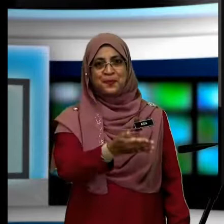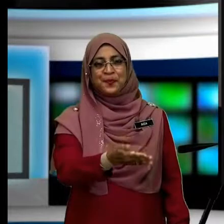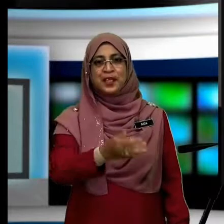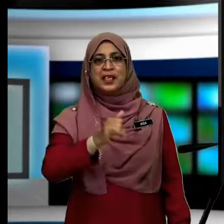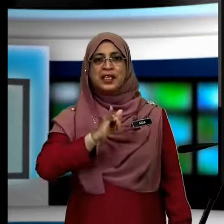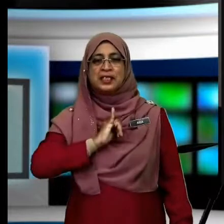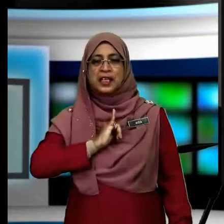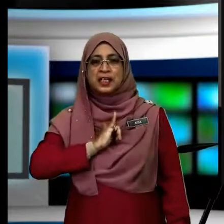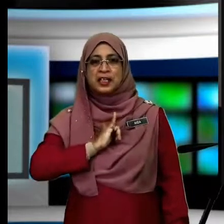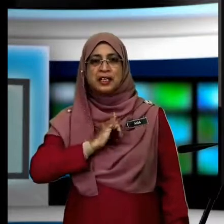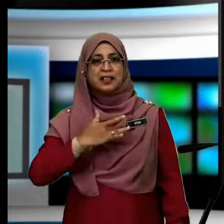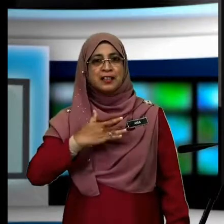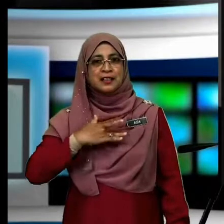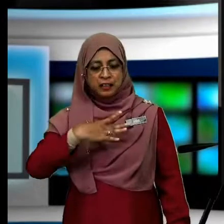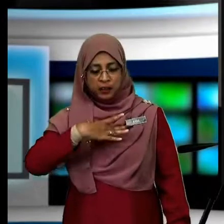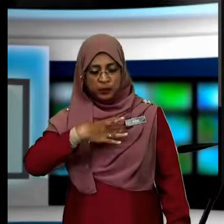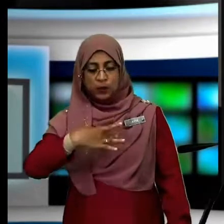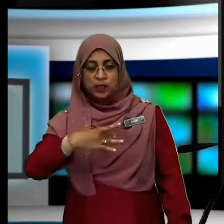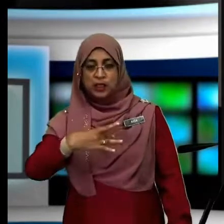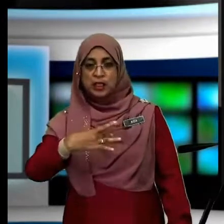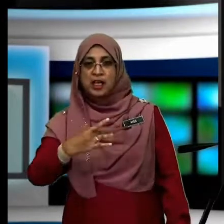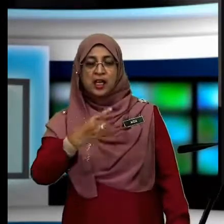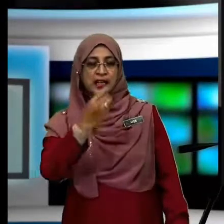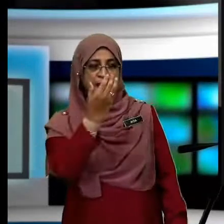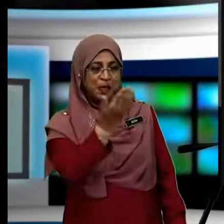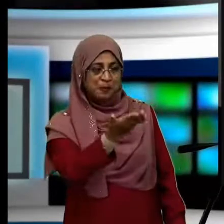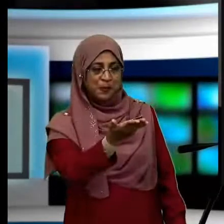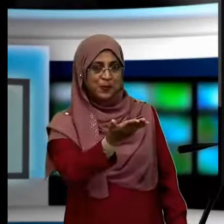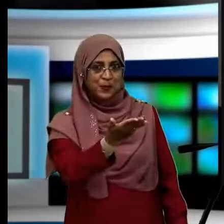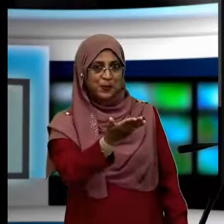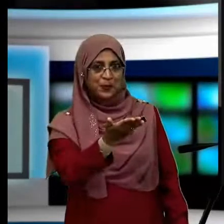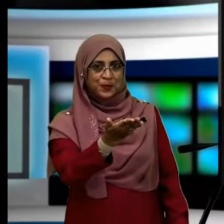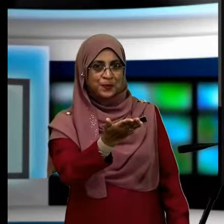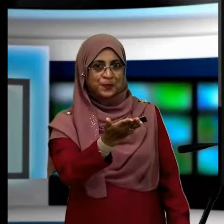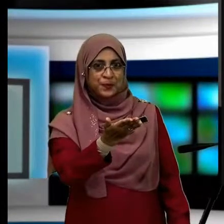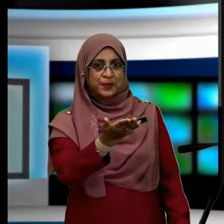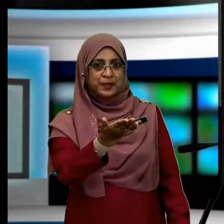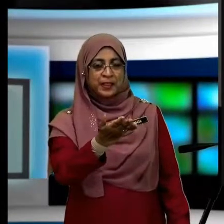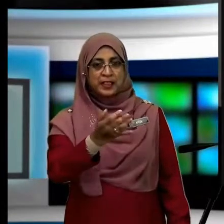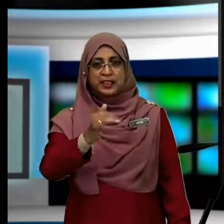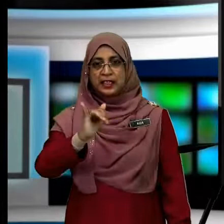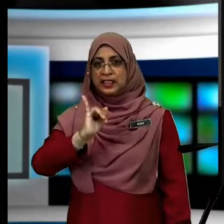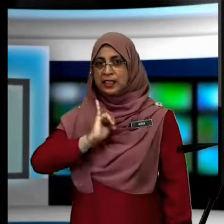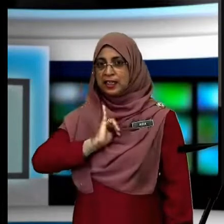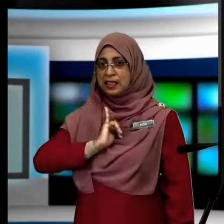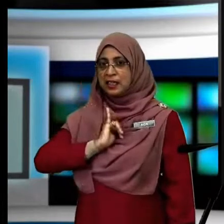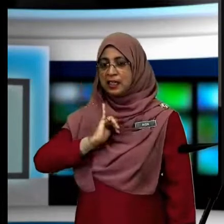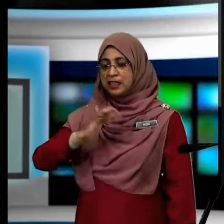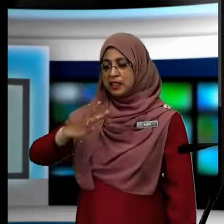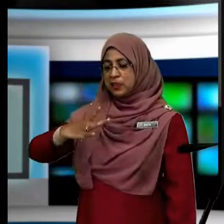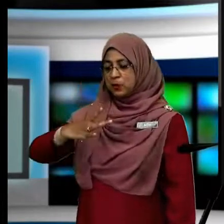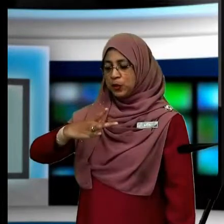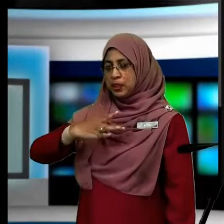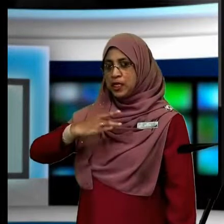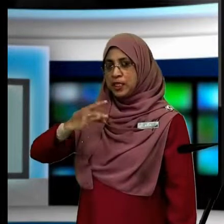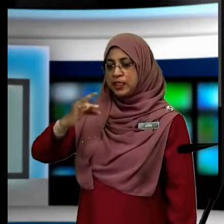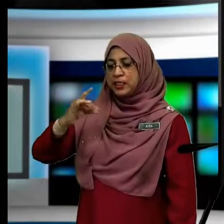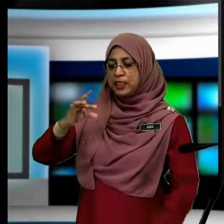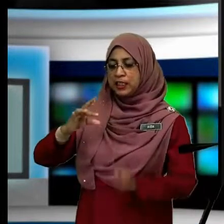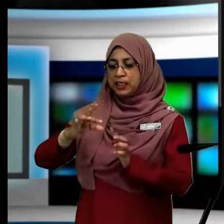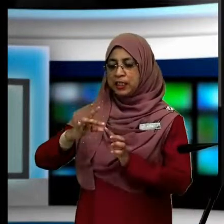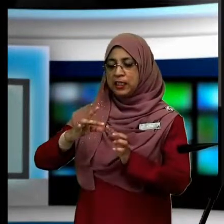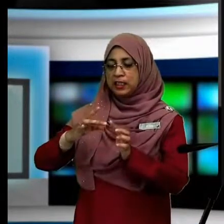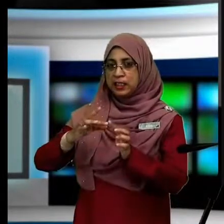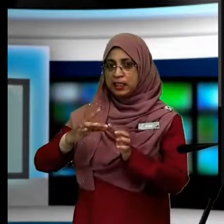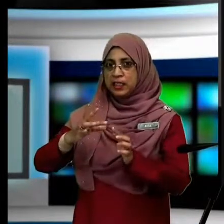kamu Saya suka kamu Hai kini tadi saya suka